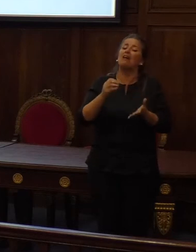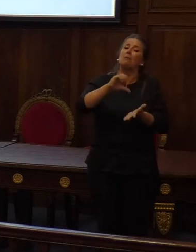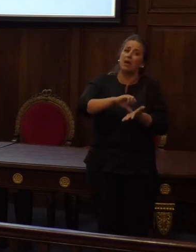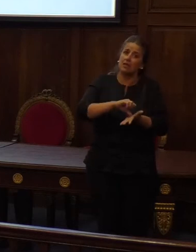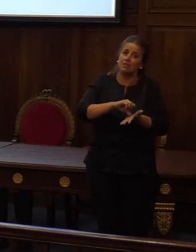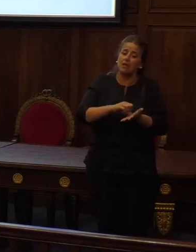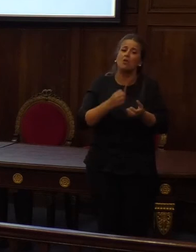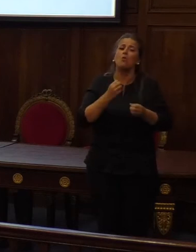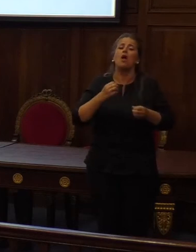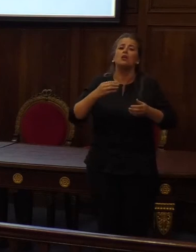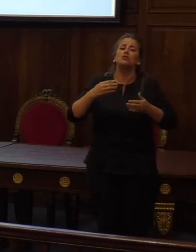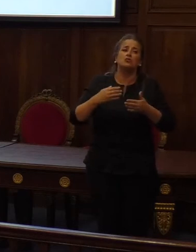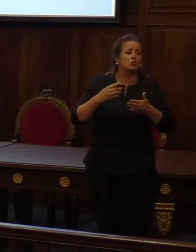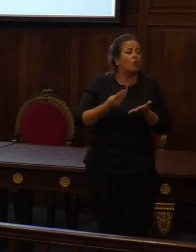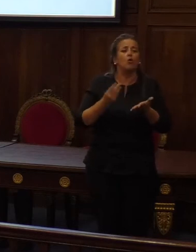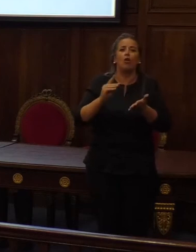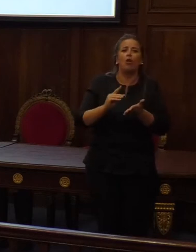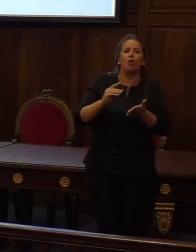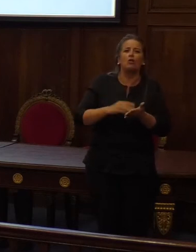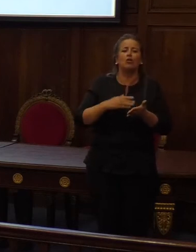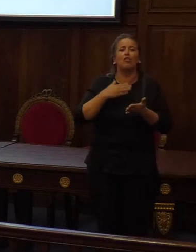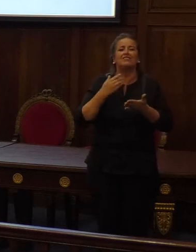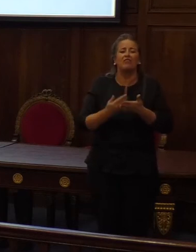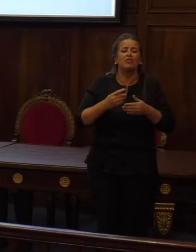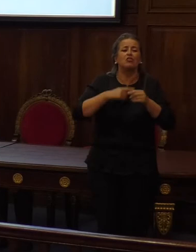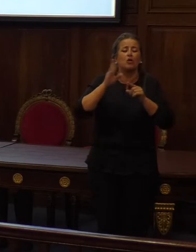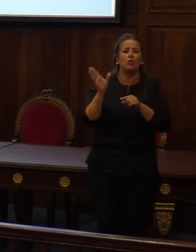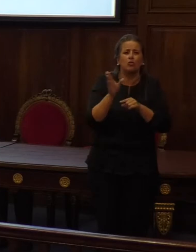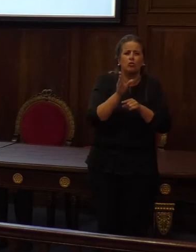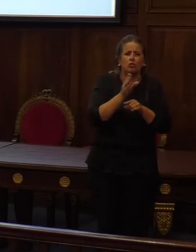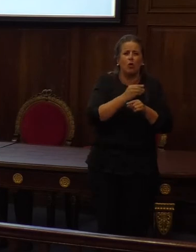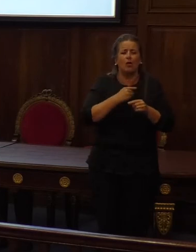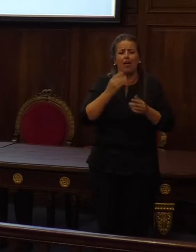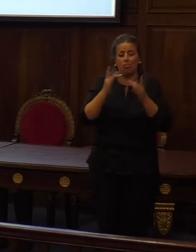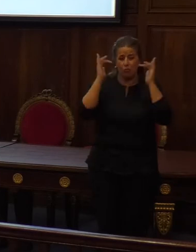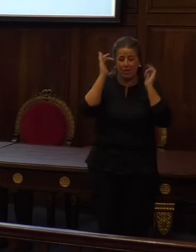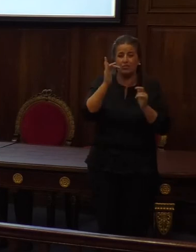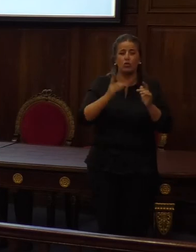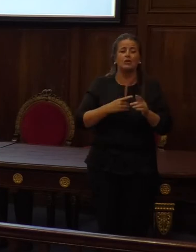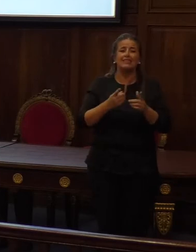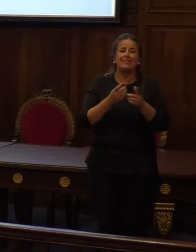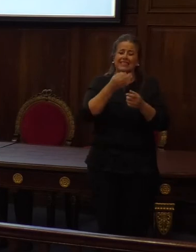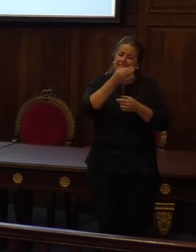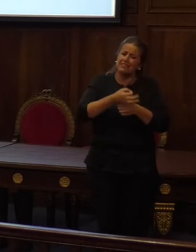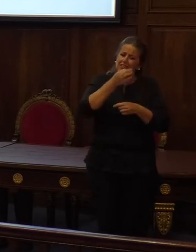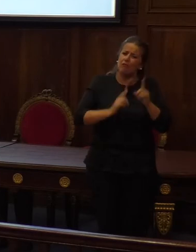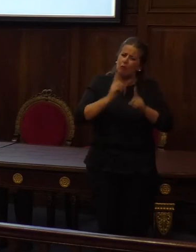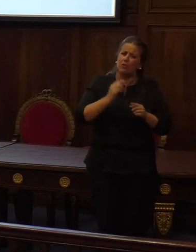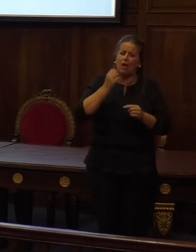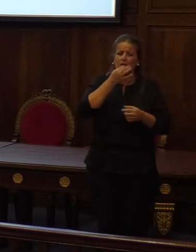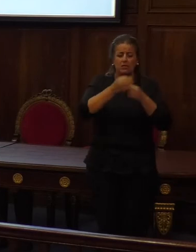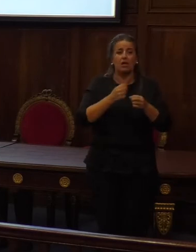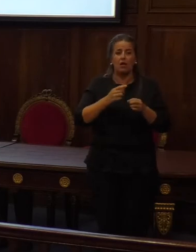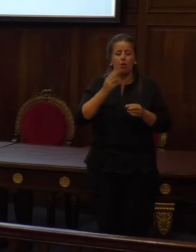son los desafíos en un campo tan diverso como es la educación, donde sin duda la Facultad de Psicología tiene mucho que decir, o la atención de los problemas de salud